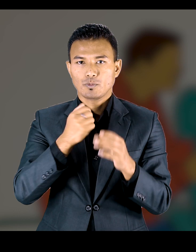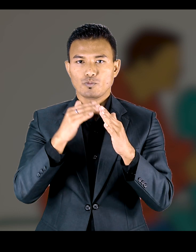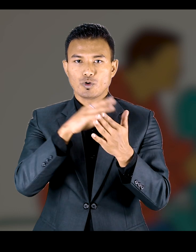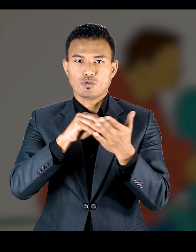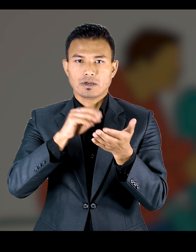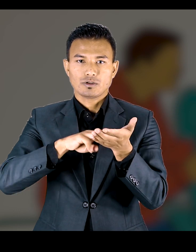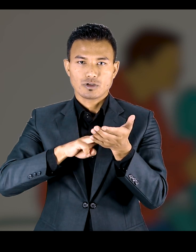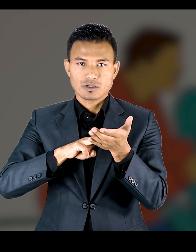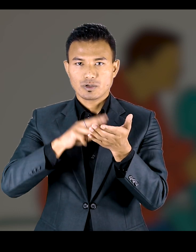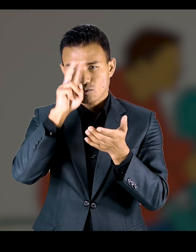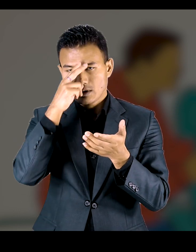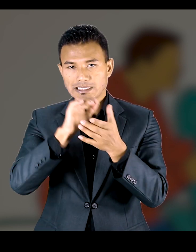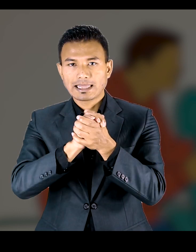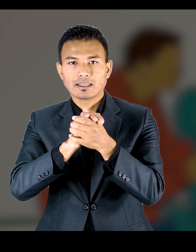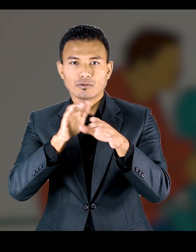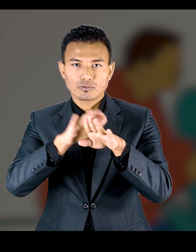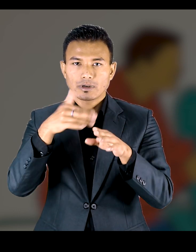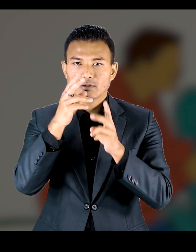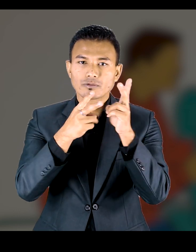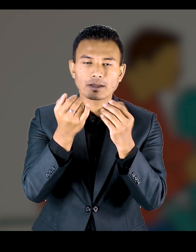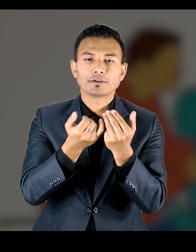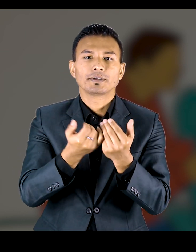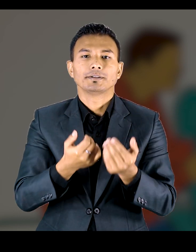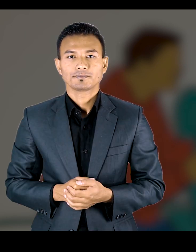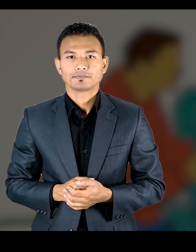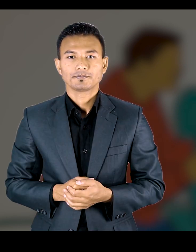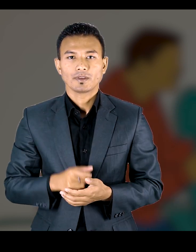आफ्नो परिवारका सदस्य वा साथीभाइसँग कुरा गर्ने।